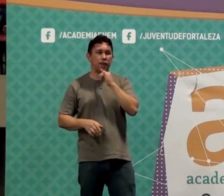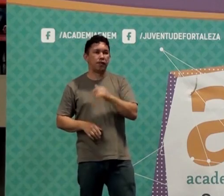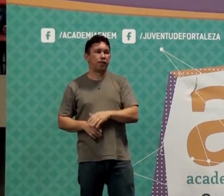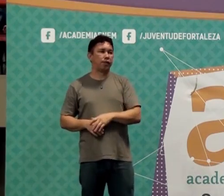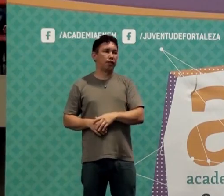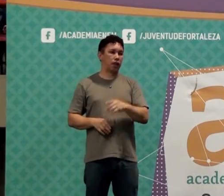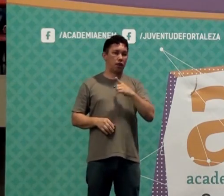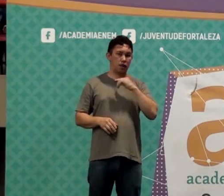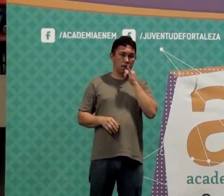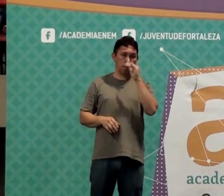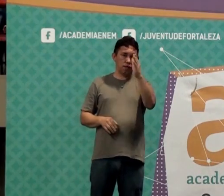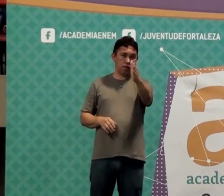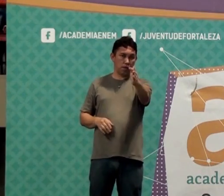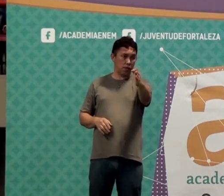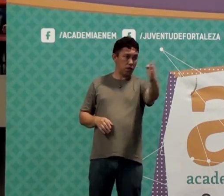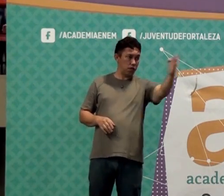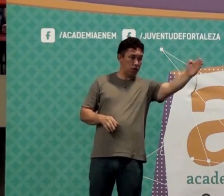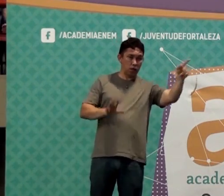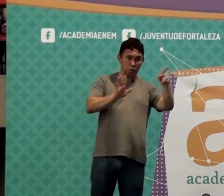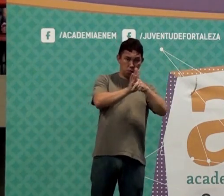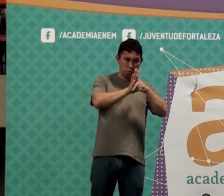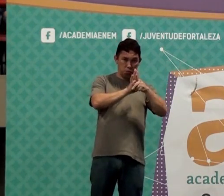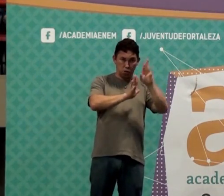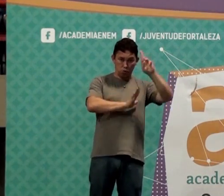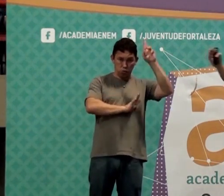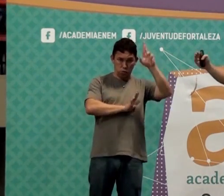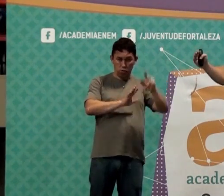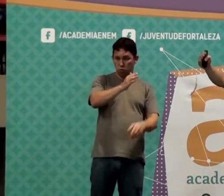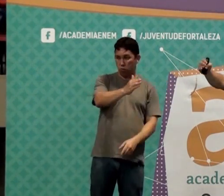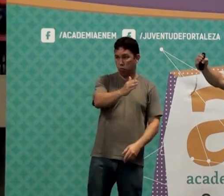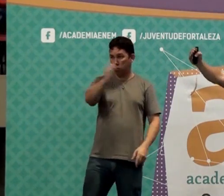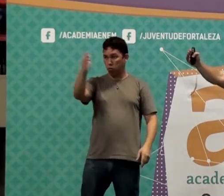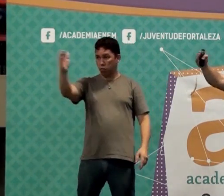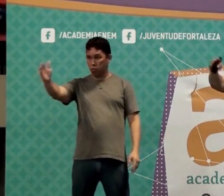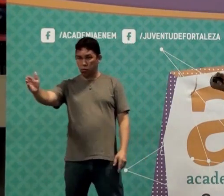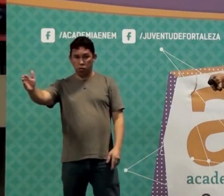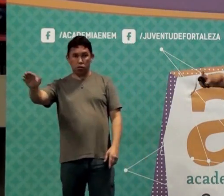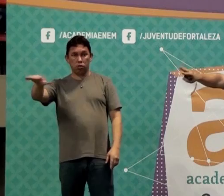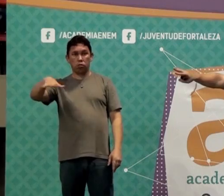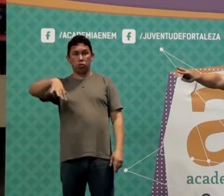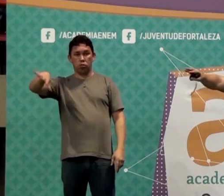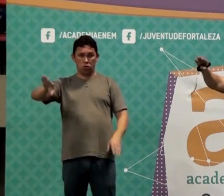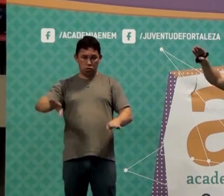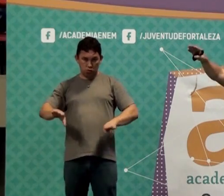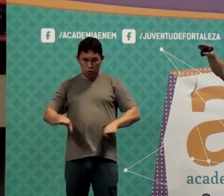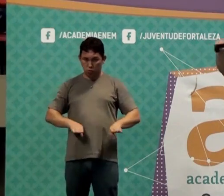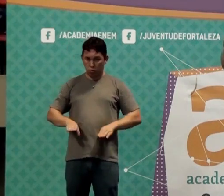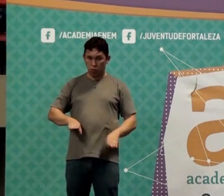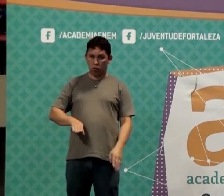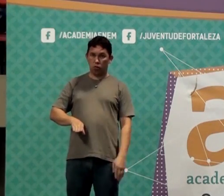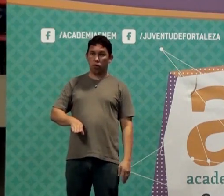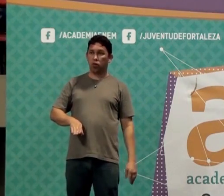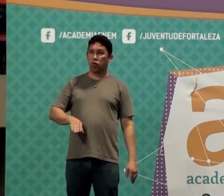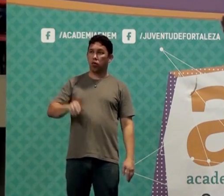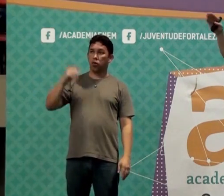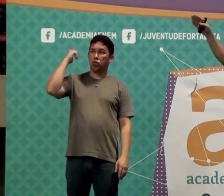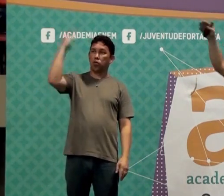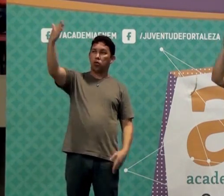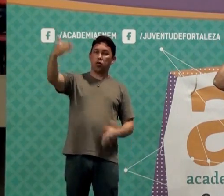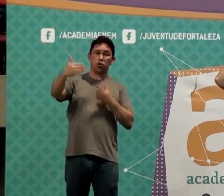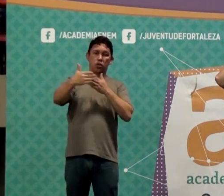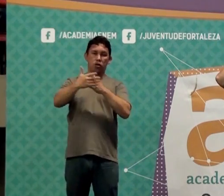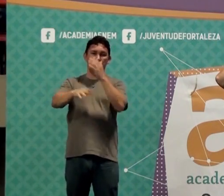Senhor. Isso é de feudo para feudo. Geralmente eram 3 dias. Dos 7, tu trabalha 3 de